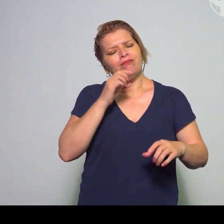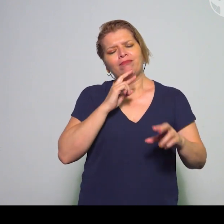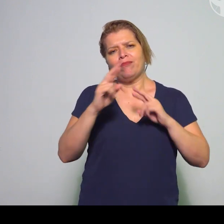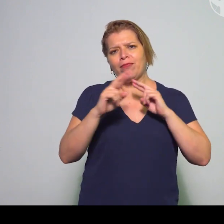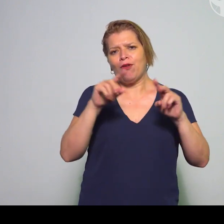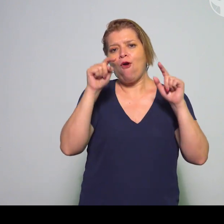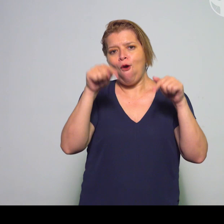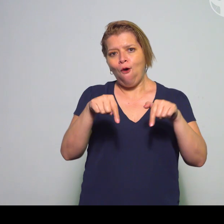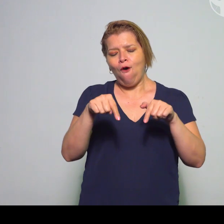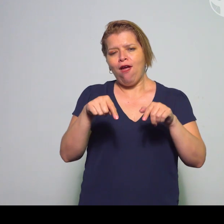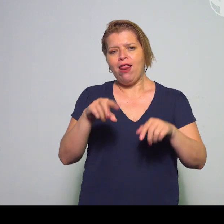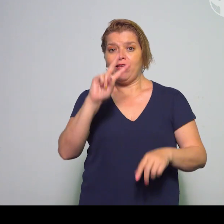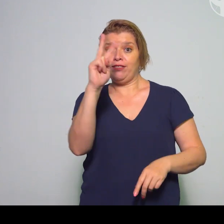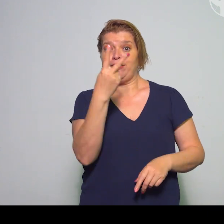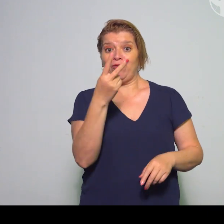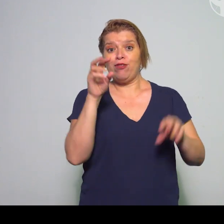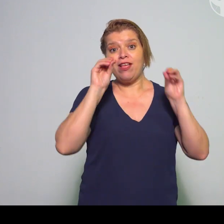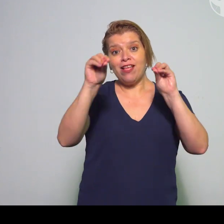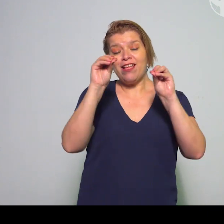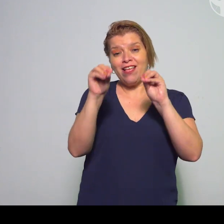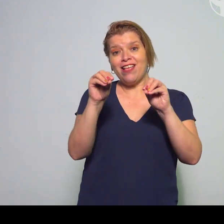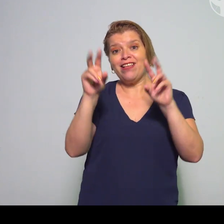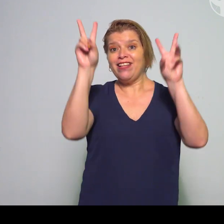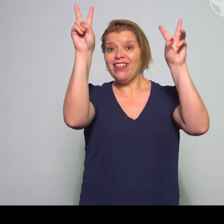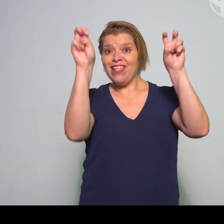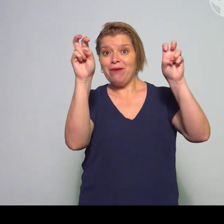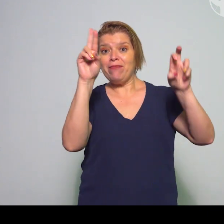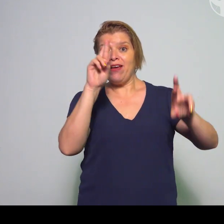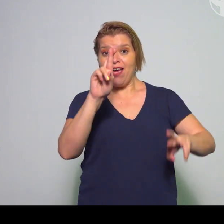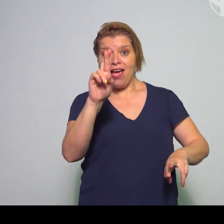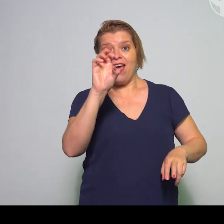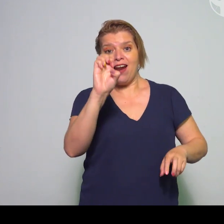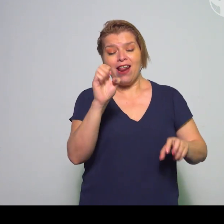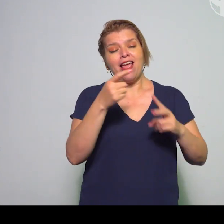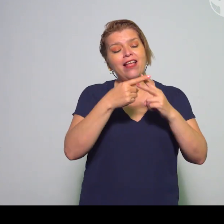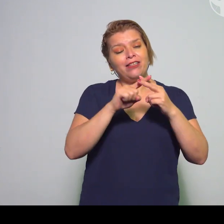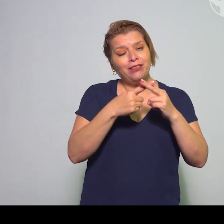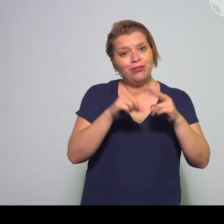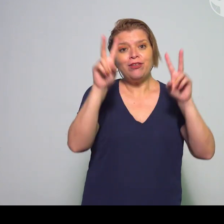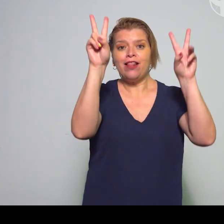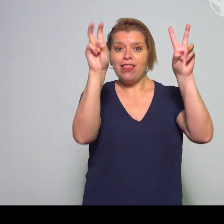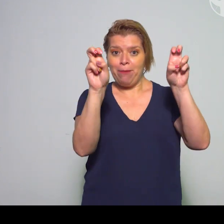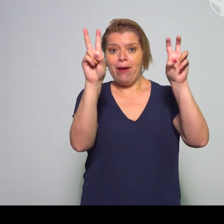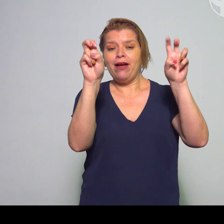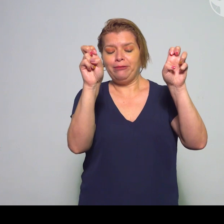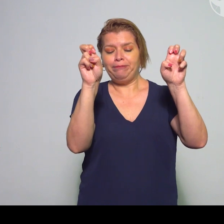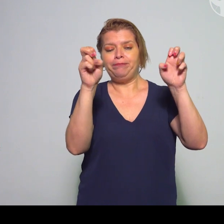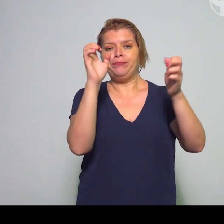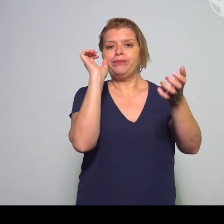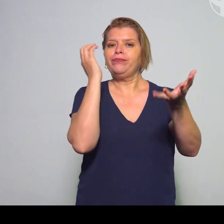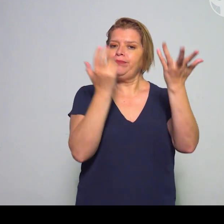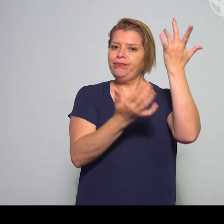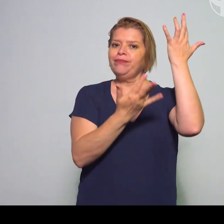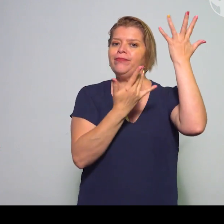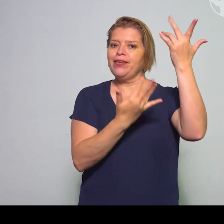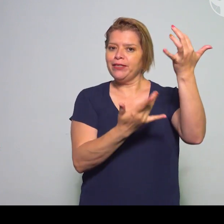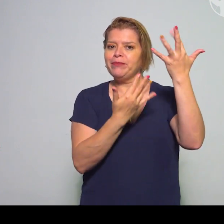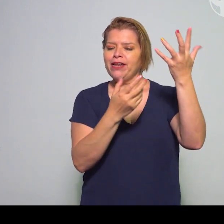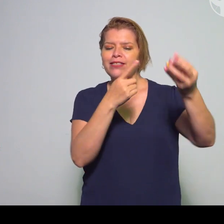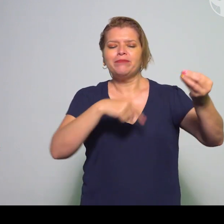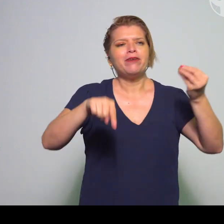problemas no tienen solución? Hoy, en el segundo mensaje de la serie El Reinicio, con todo por mi familia, el tema